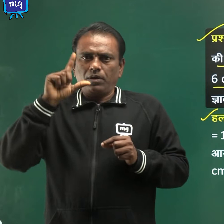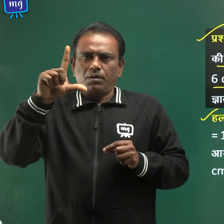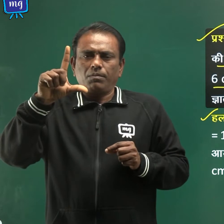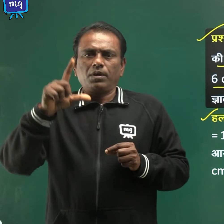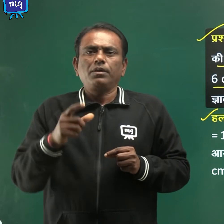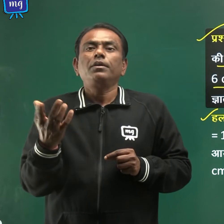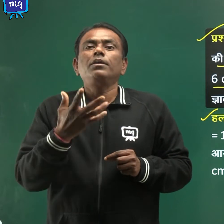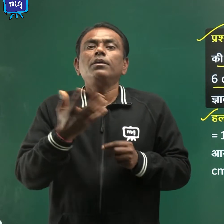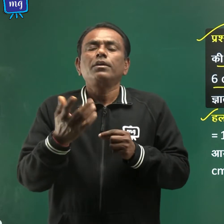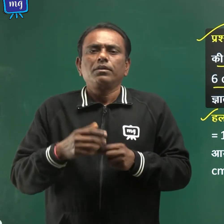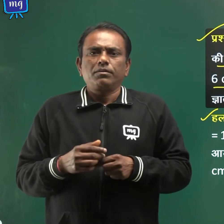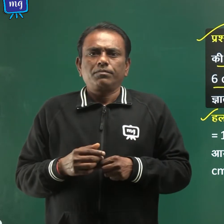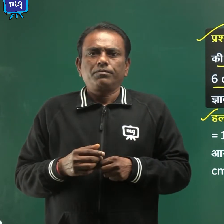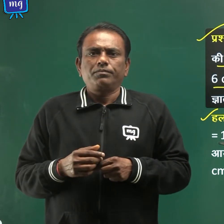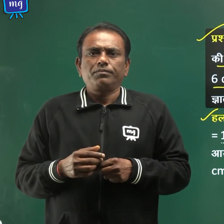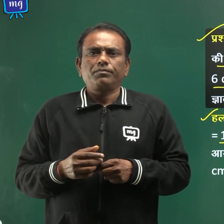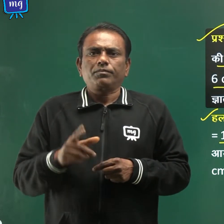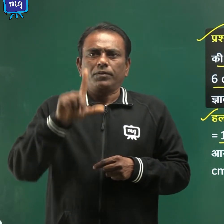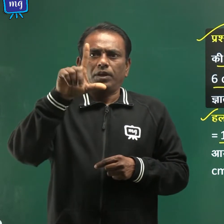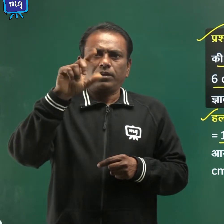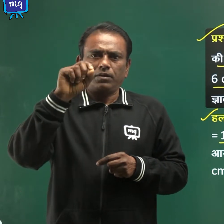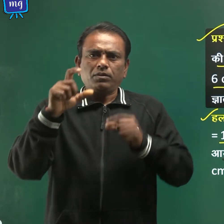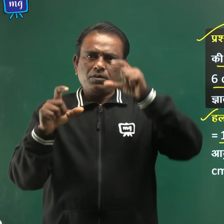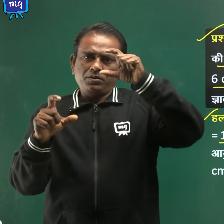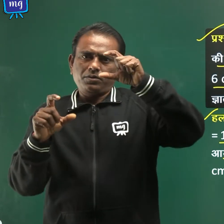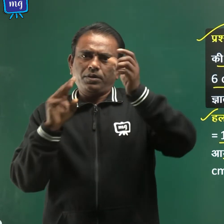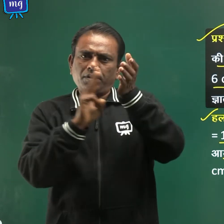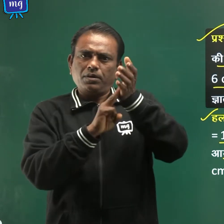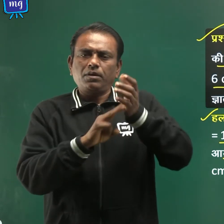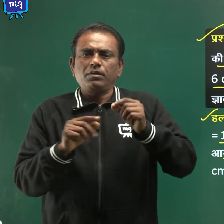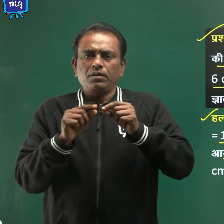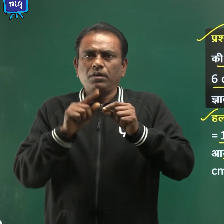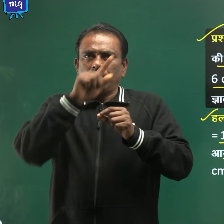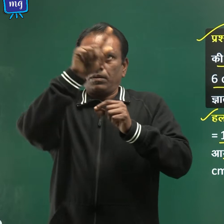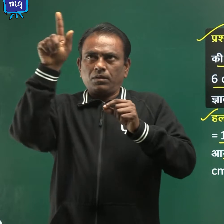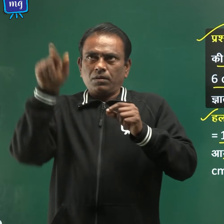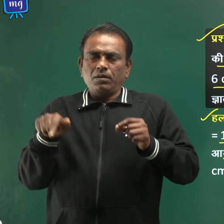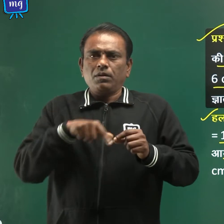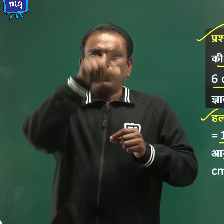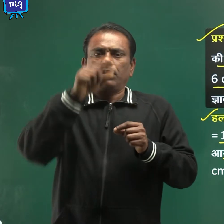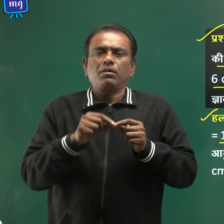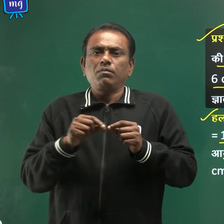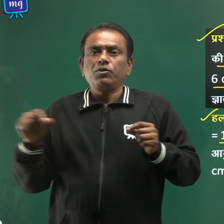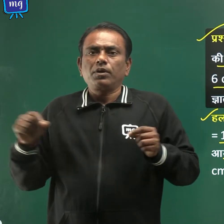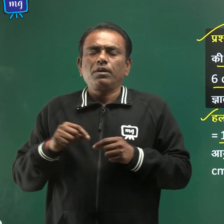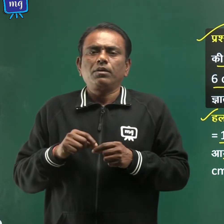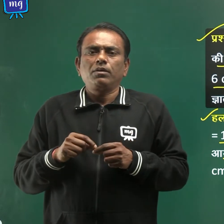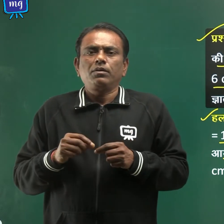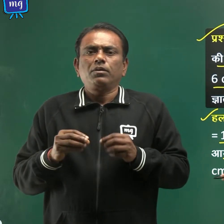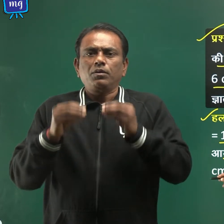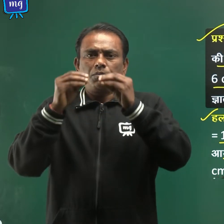कितनी है बौद्ध दर्शन और आयत के कि मुझे की